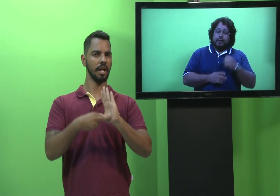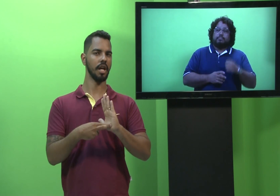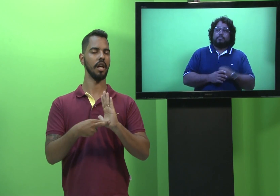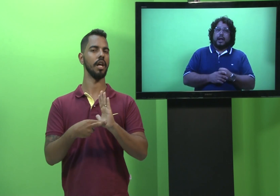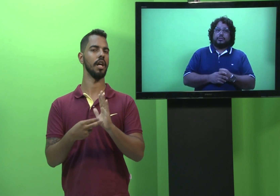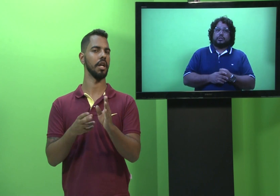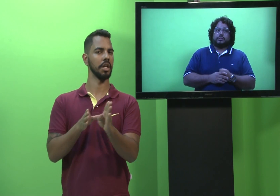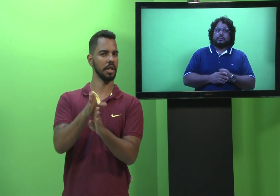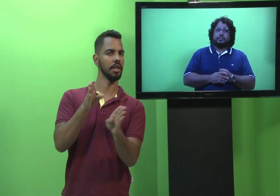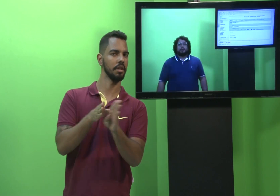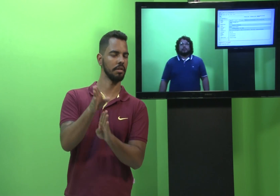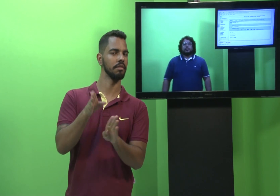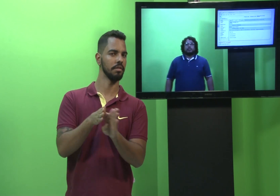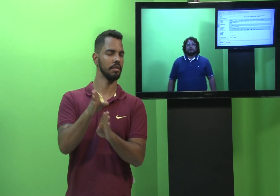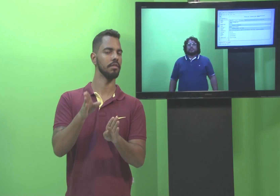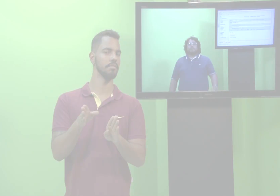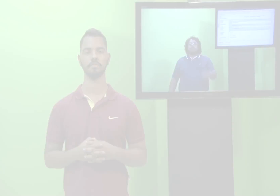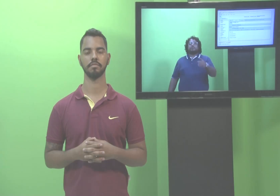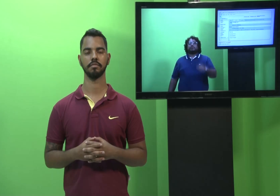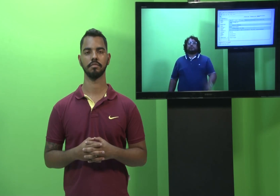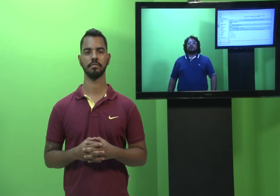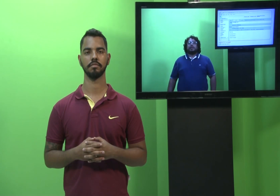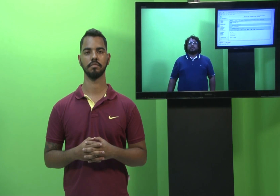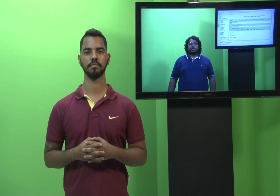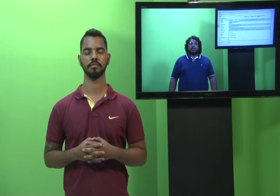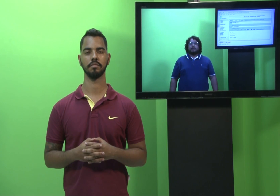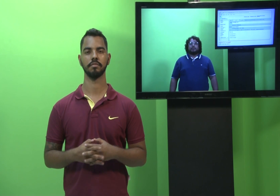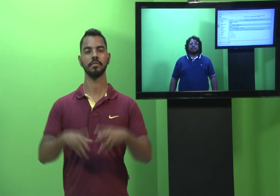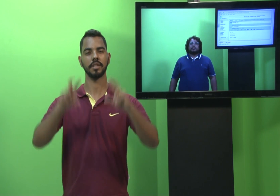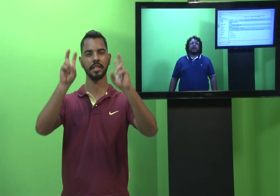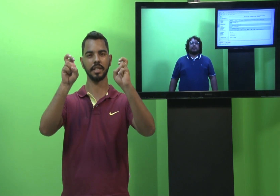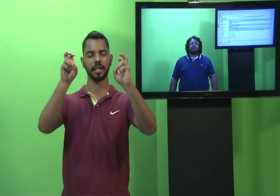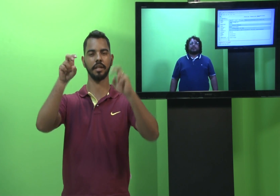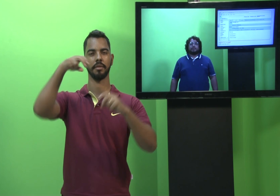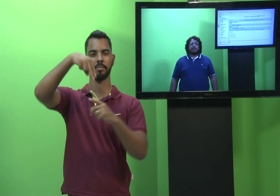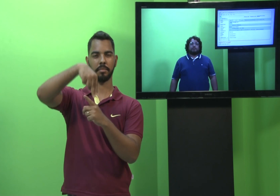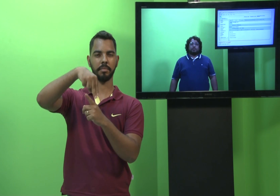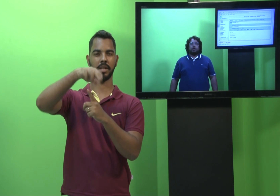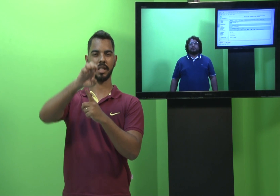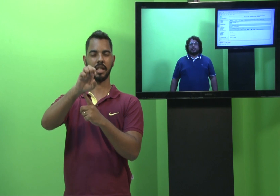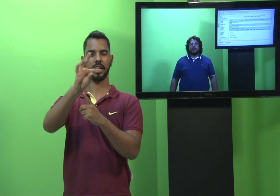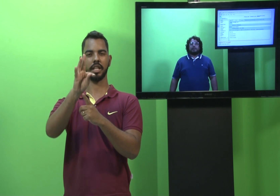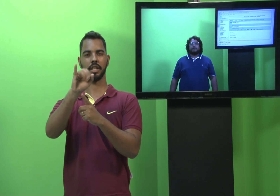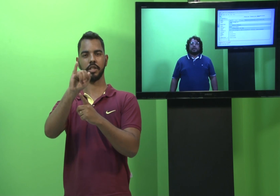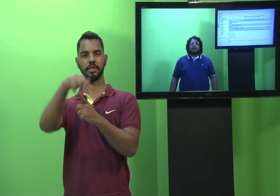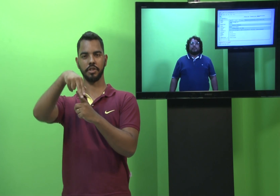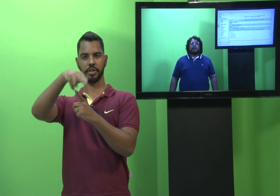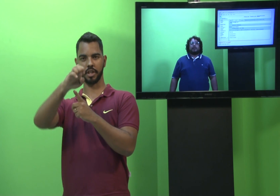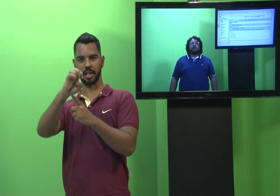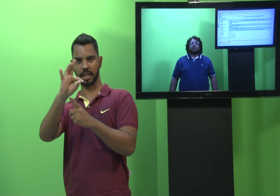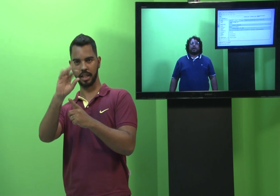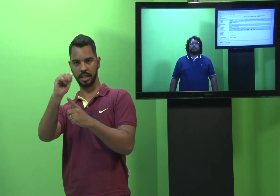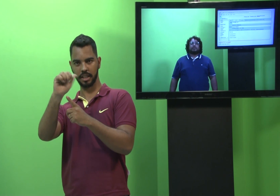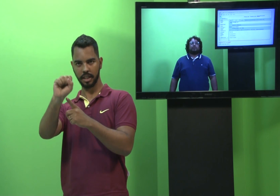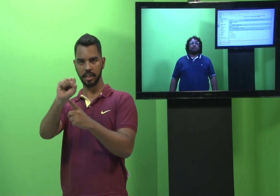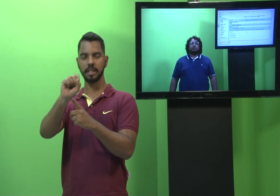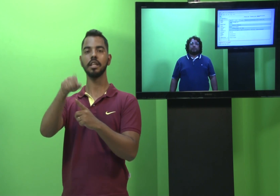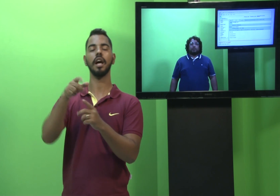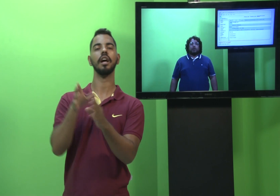bem práticas. Chamamos de etiquetas as regras que descrevem normas gerais para que a comunicação no meio